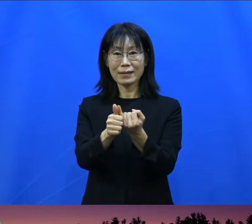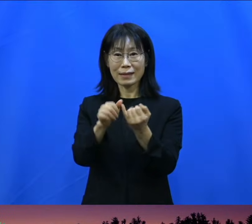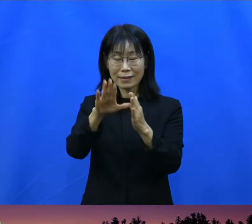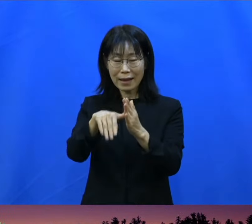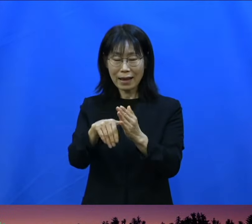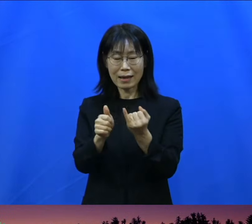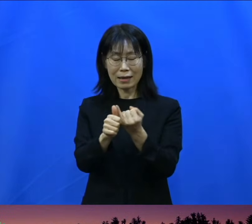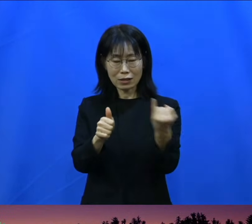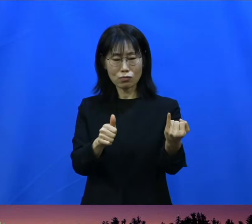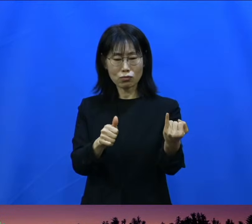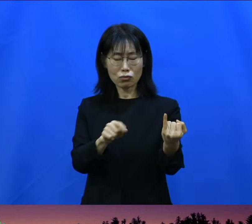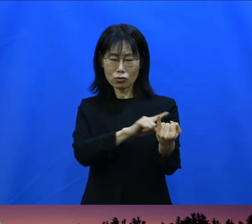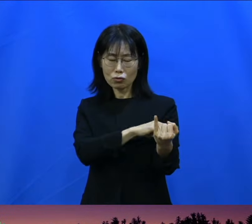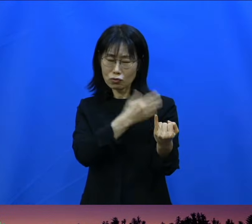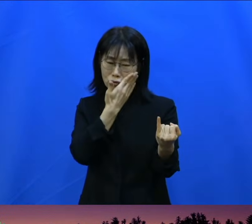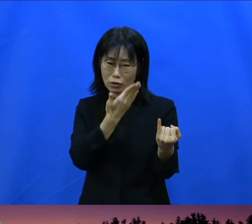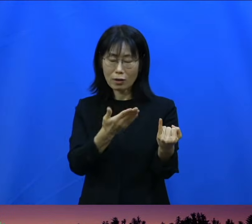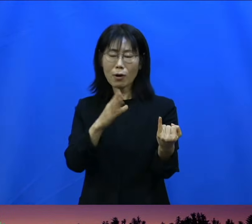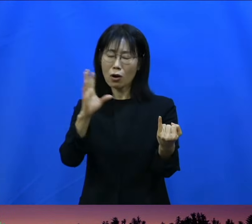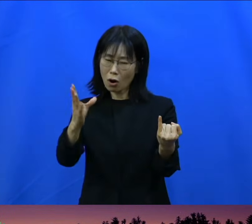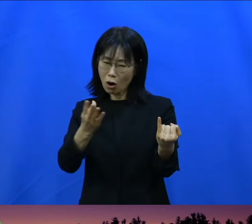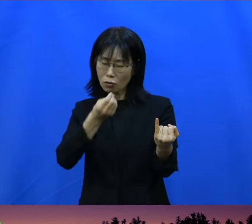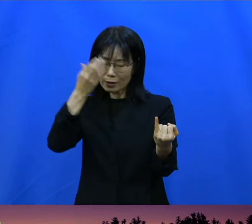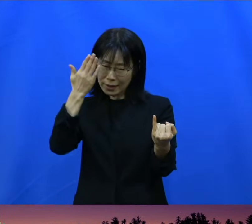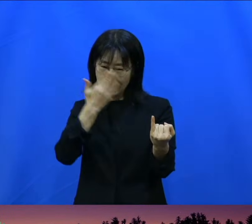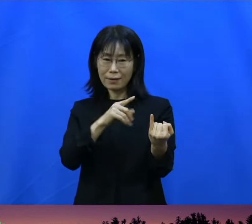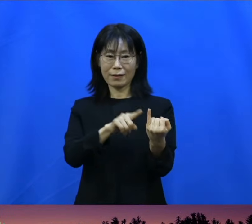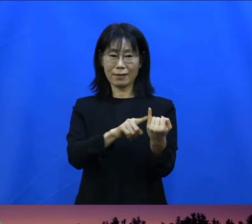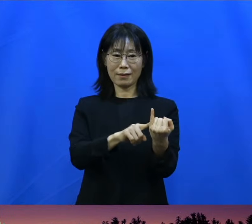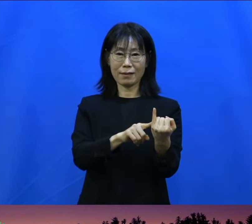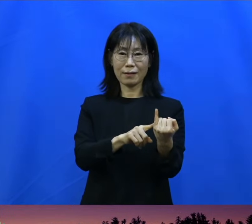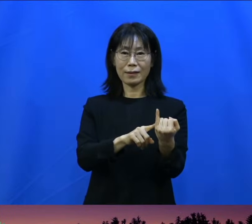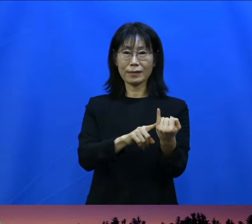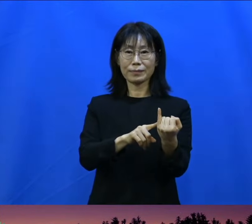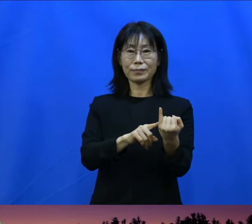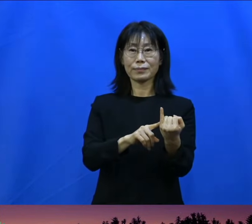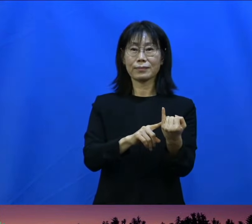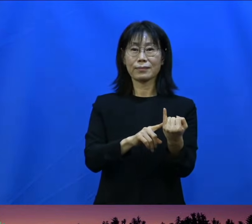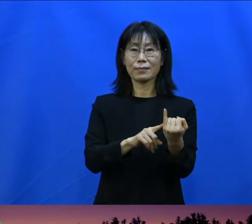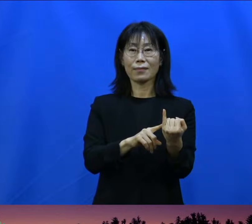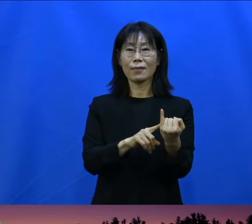여러분, 거룩은 뭘까요? 헬라어 이 거룩은 하기오스,